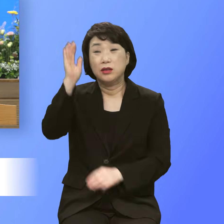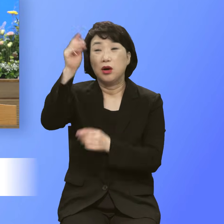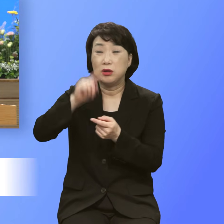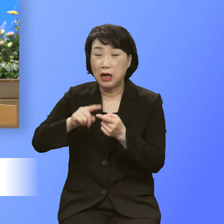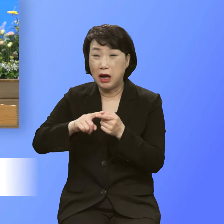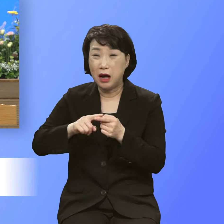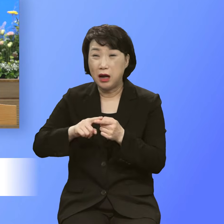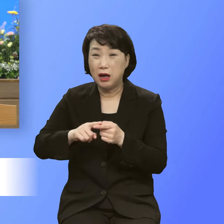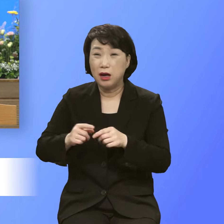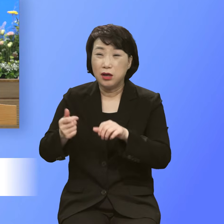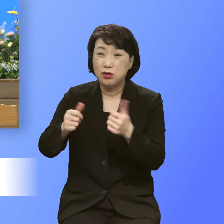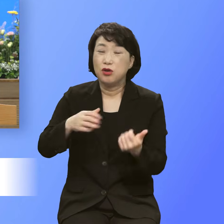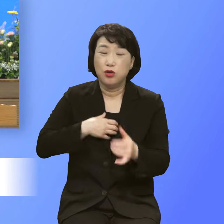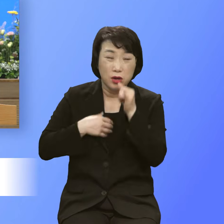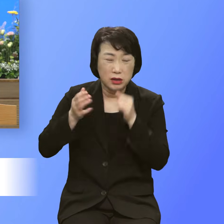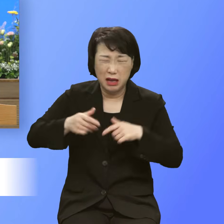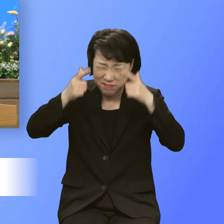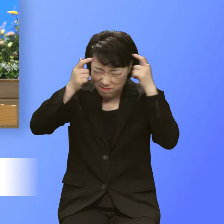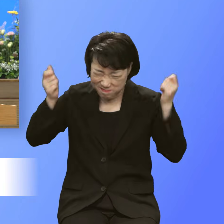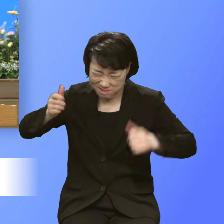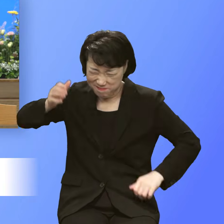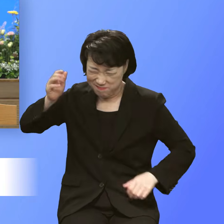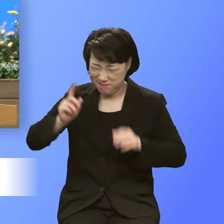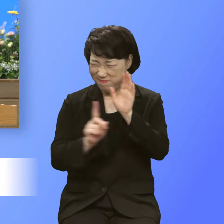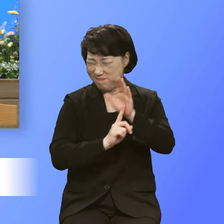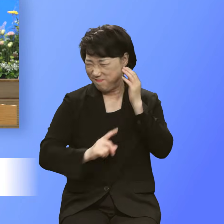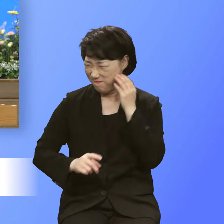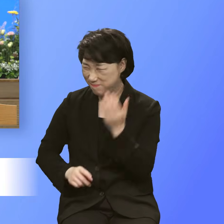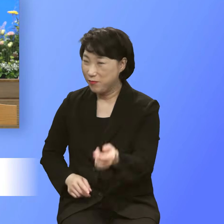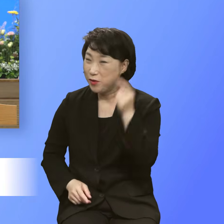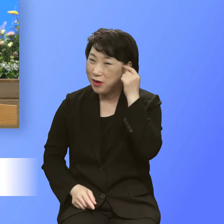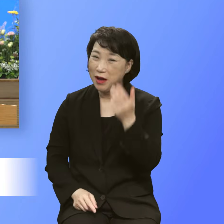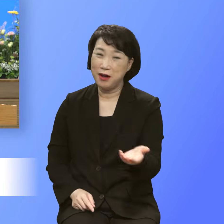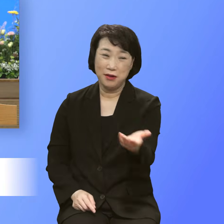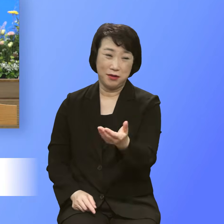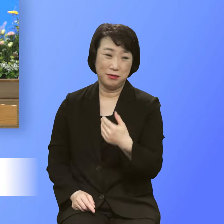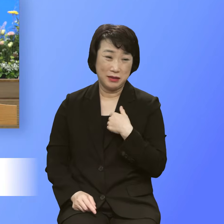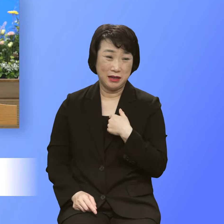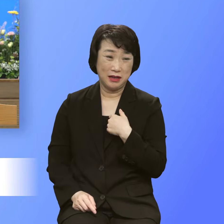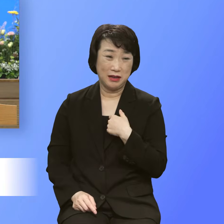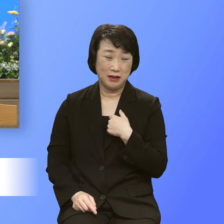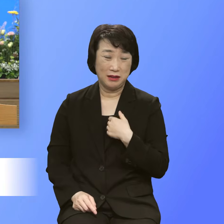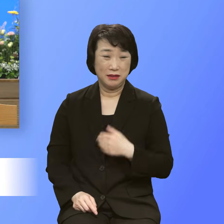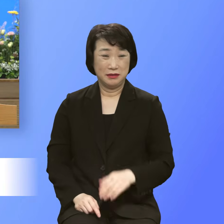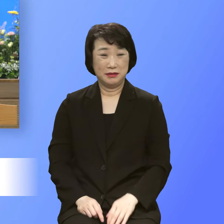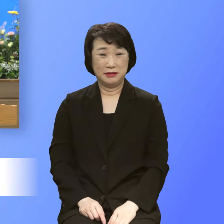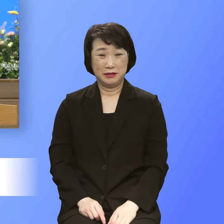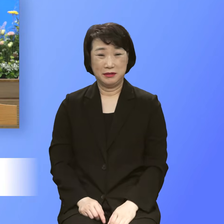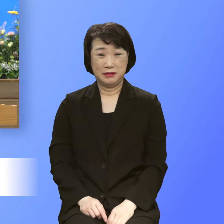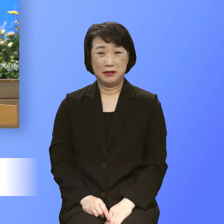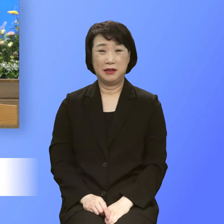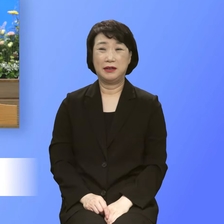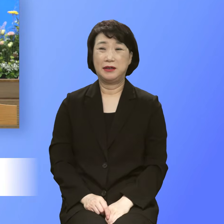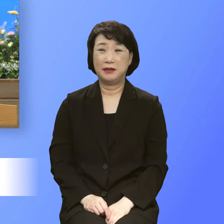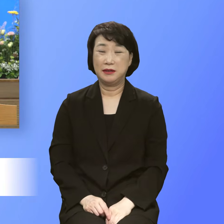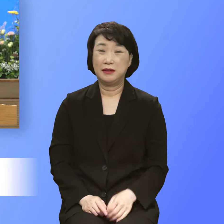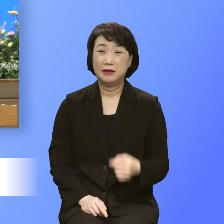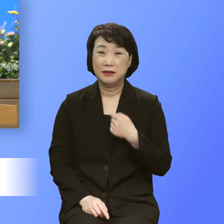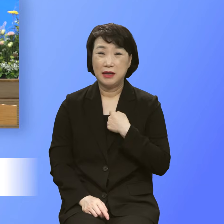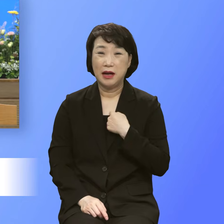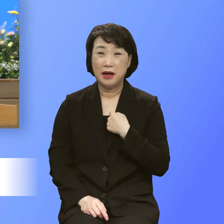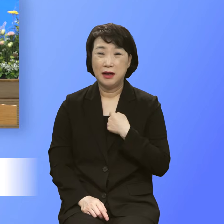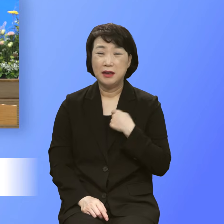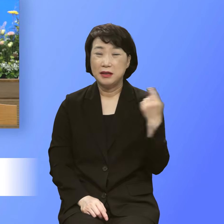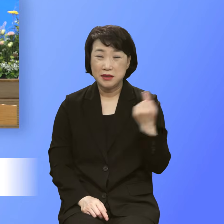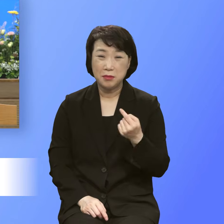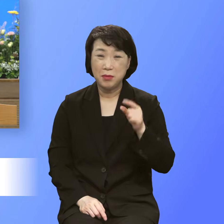설교하다 죽을 수도 있는데 가고 그렇게 얘기할까? 하는 까닭이 뭐냐 그 말이요. 나는